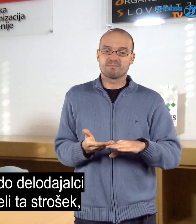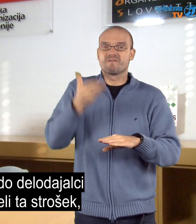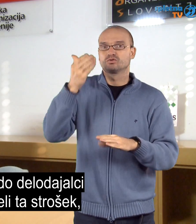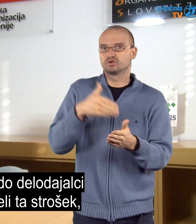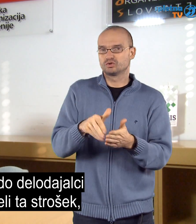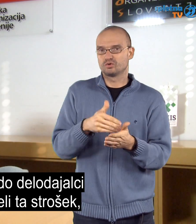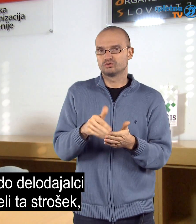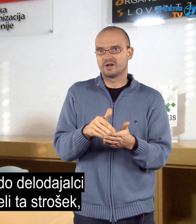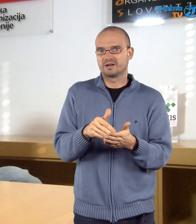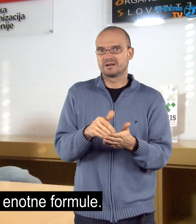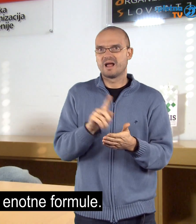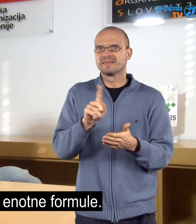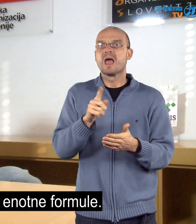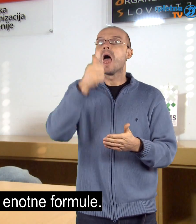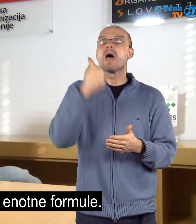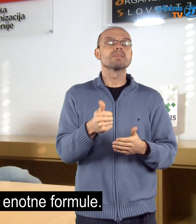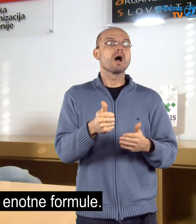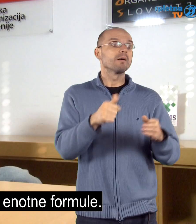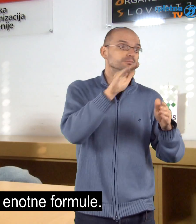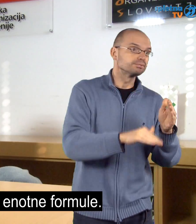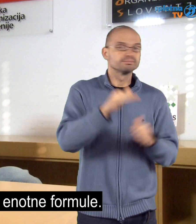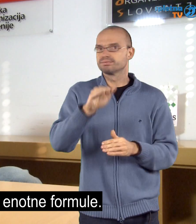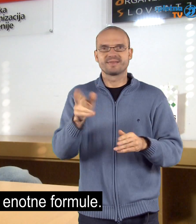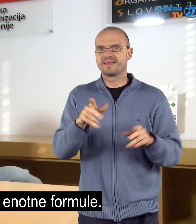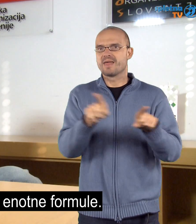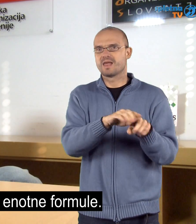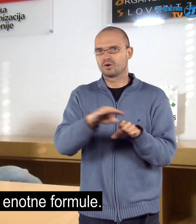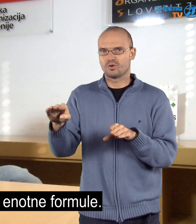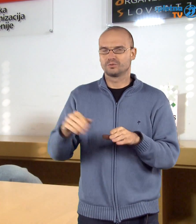tako da tu ni neke enotne formule.